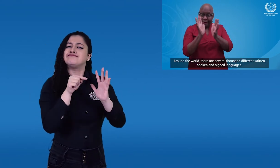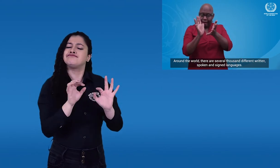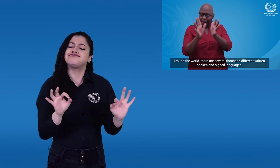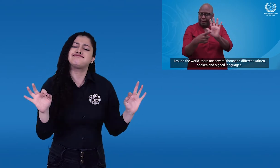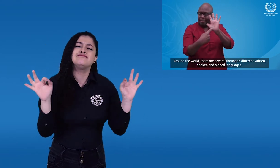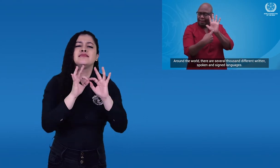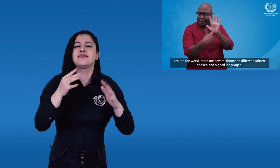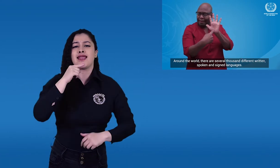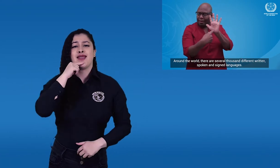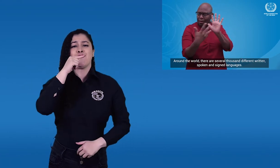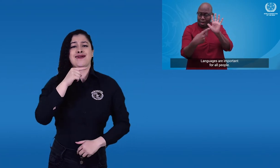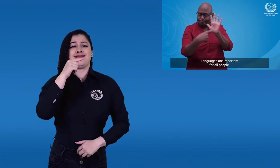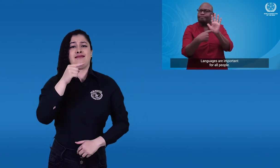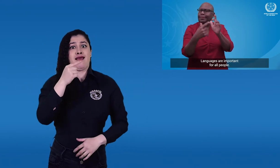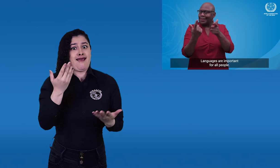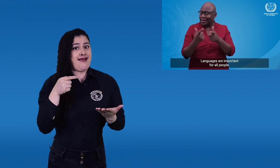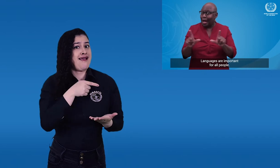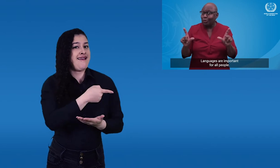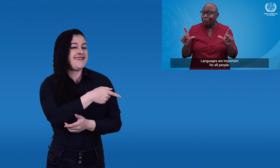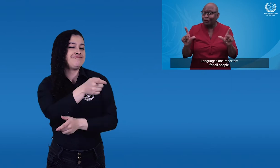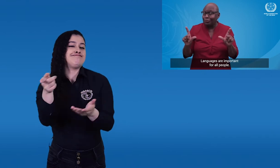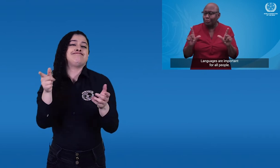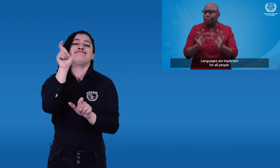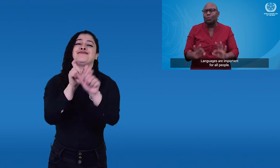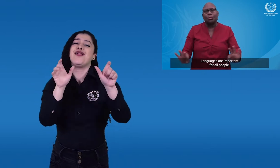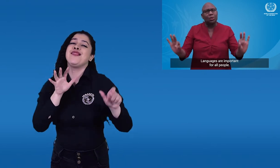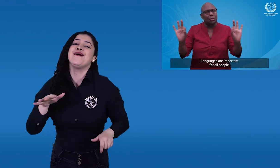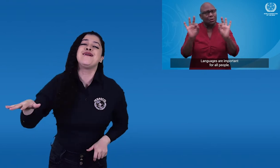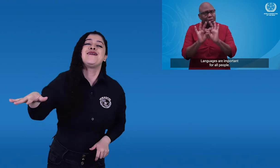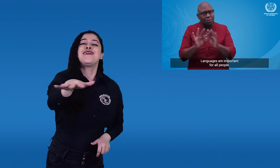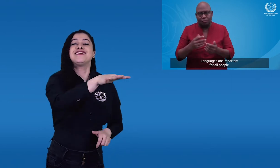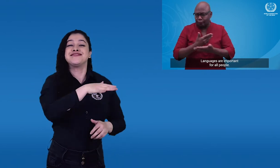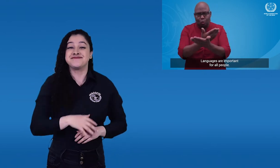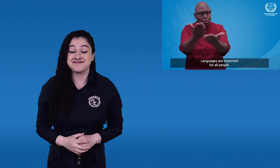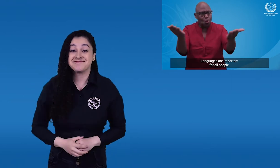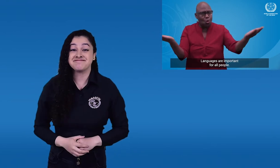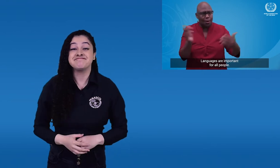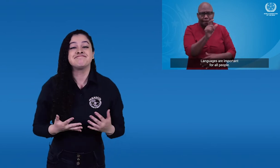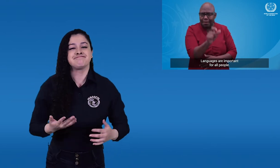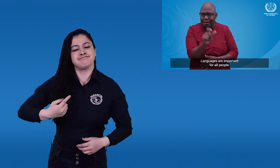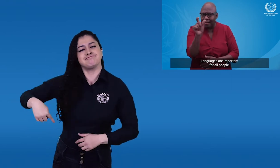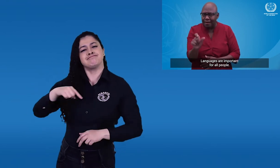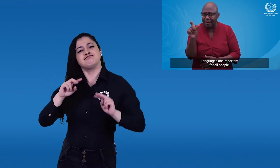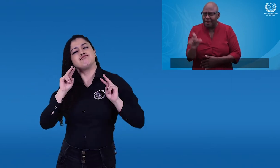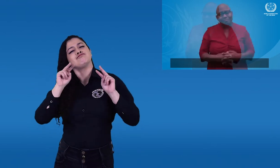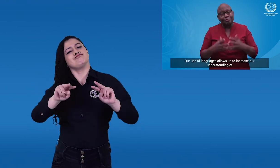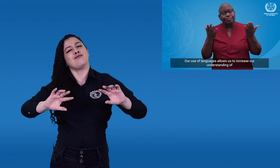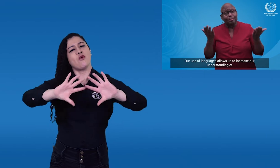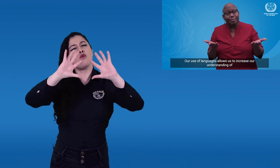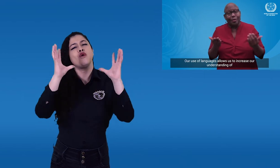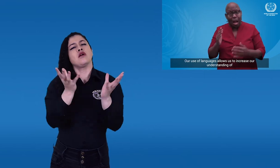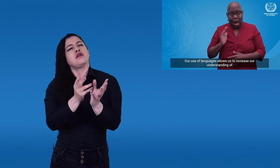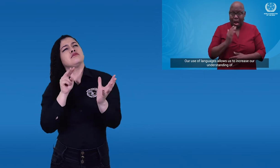idiomas escritos, hablados y de señas diferentes. Los idiomas son